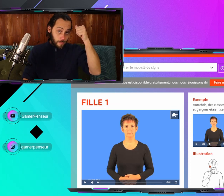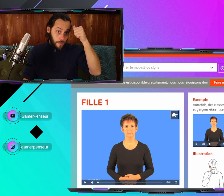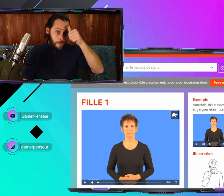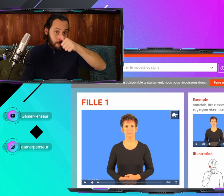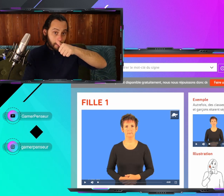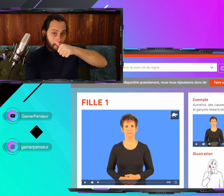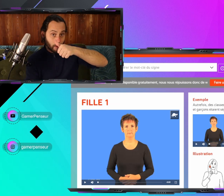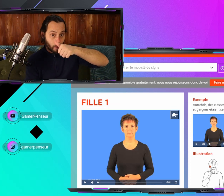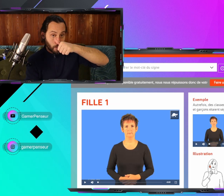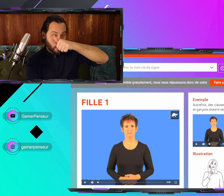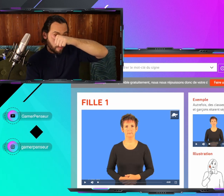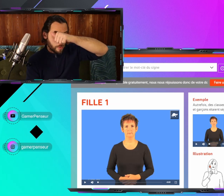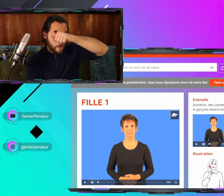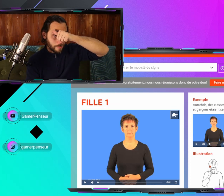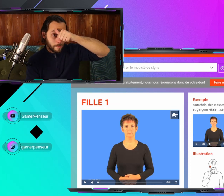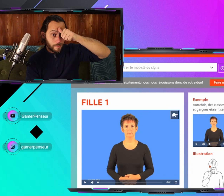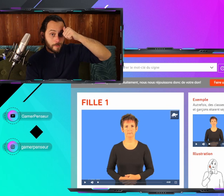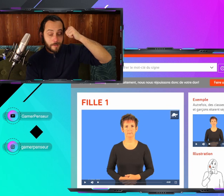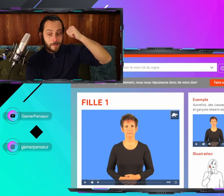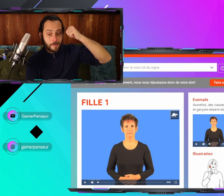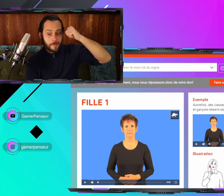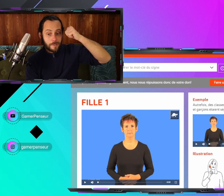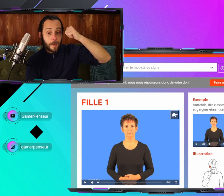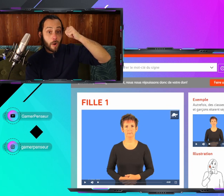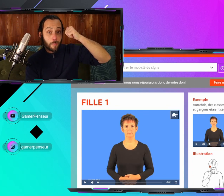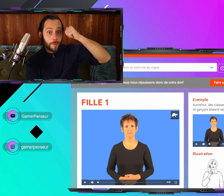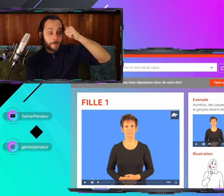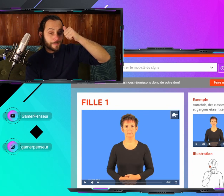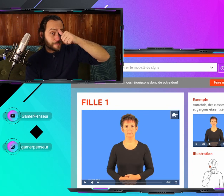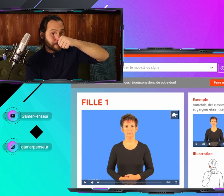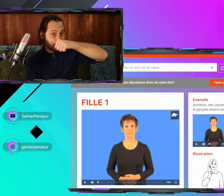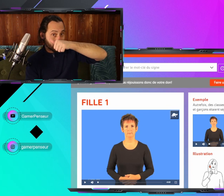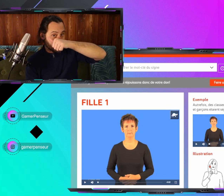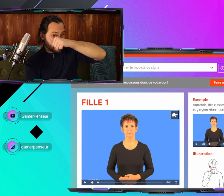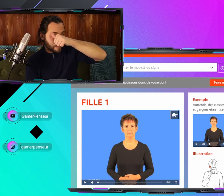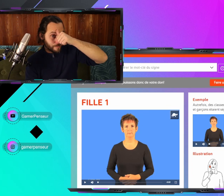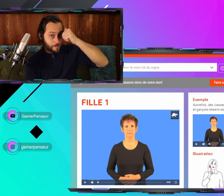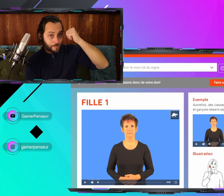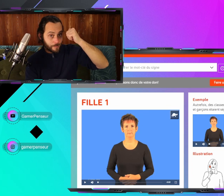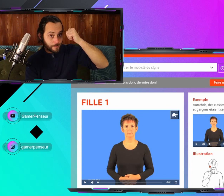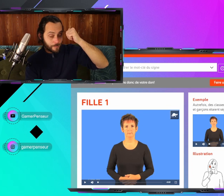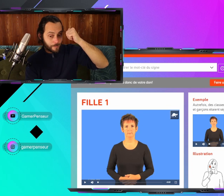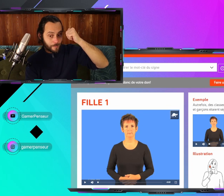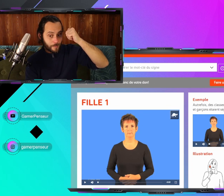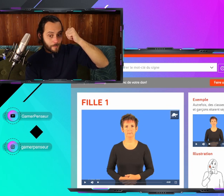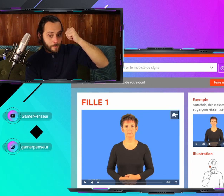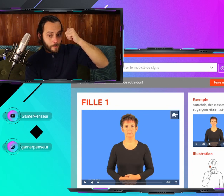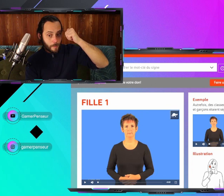garçon. Garçon, c'est avec le pouce, hein. Pas homme, hein.